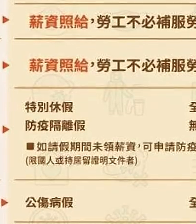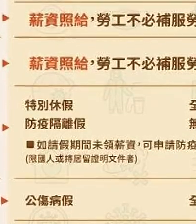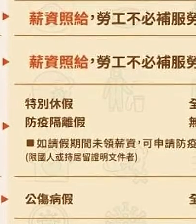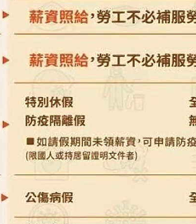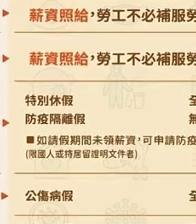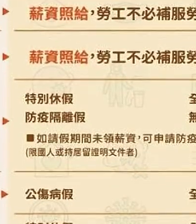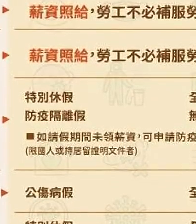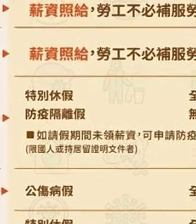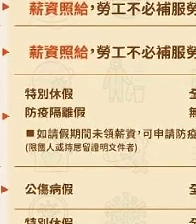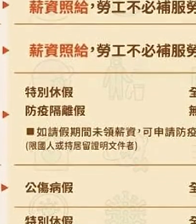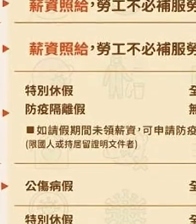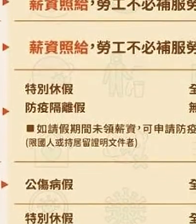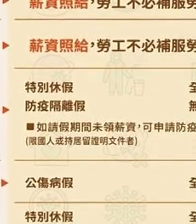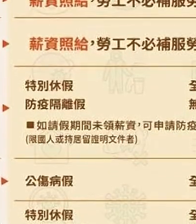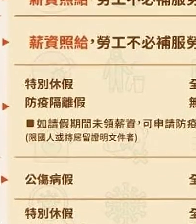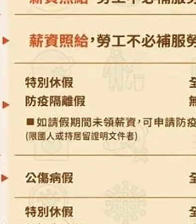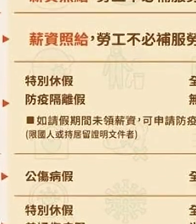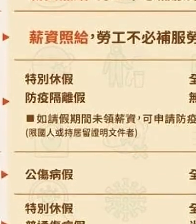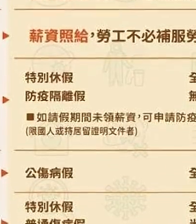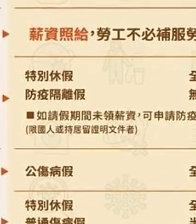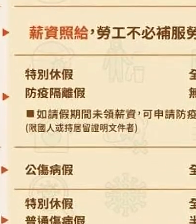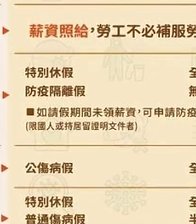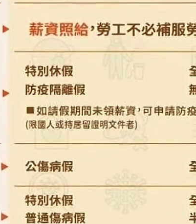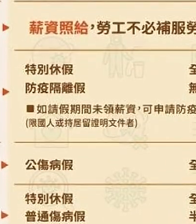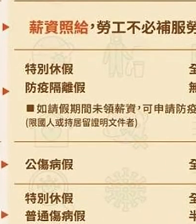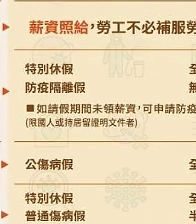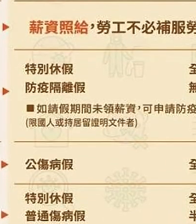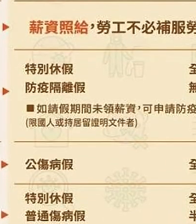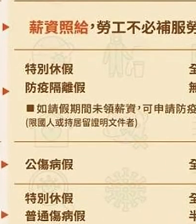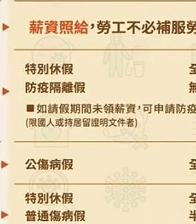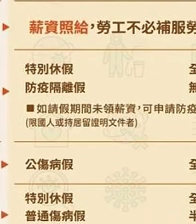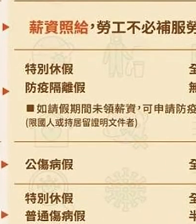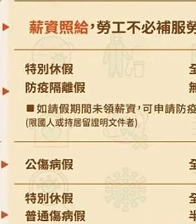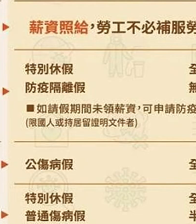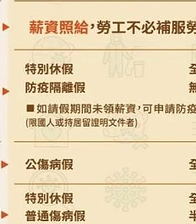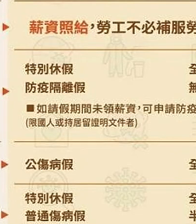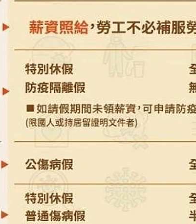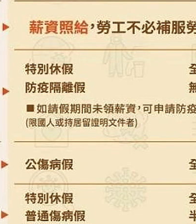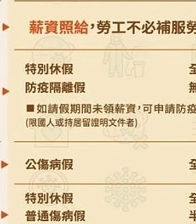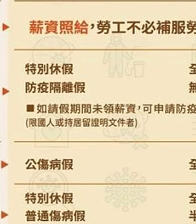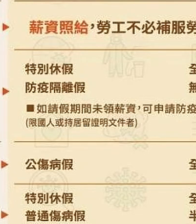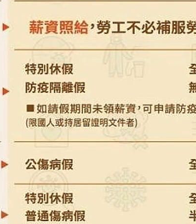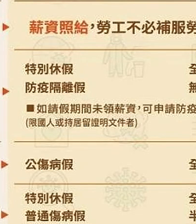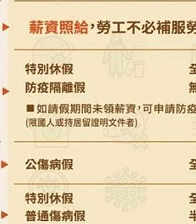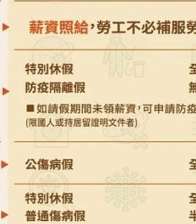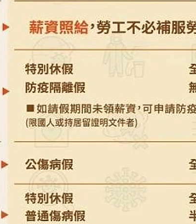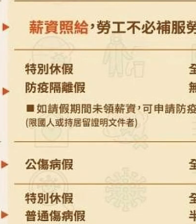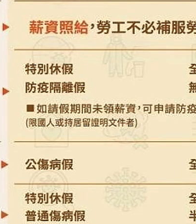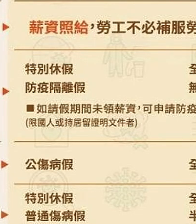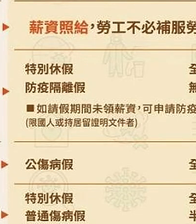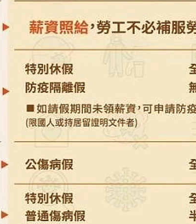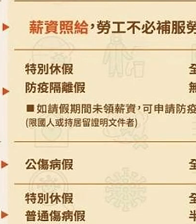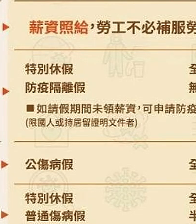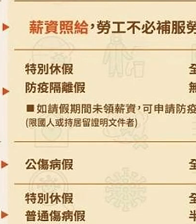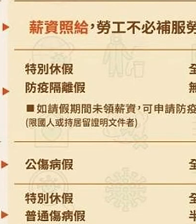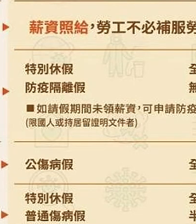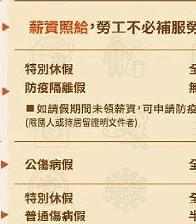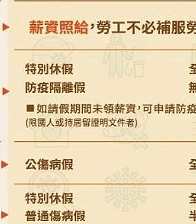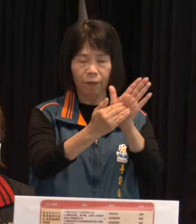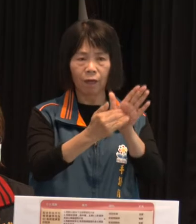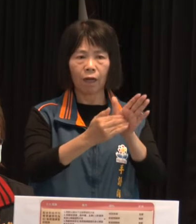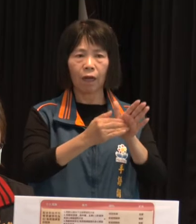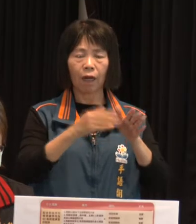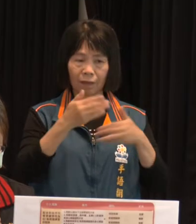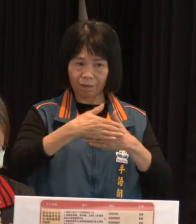或因而检疫，这是因为执行职务可归责于雇主的原因，这时候可以请防疫隔离